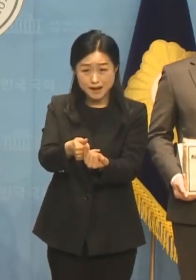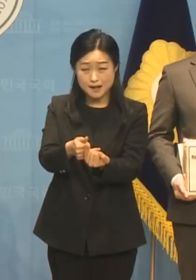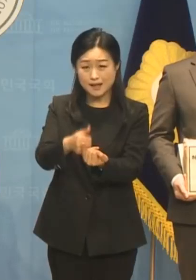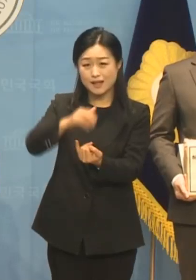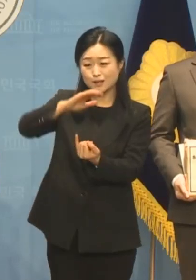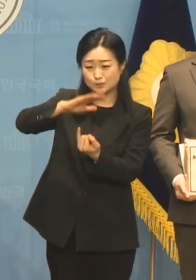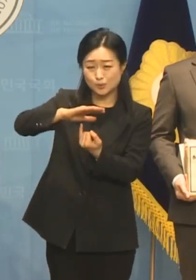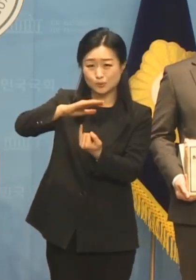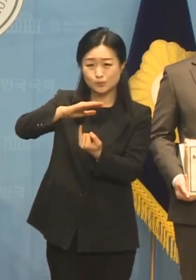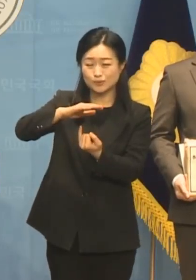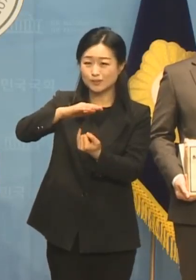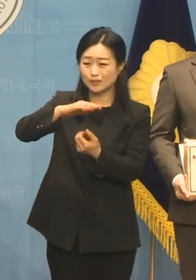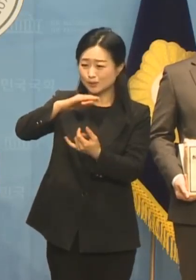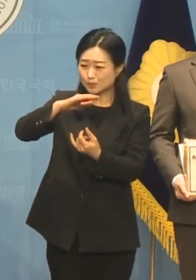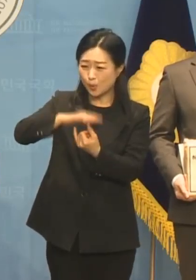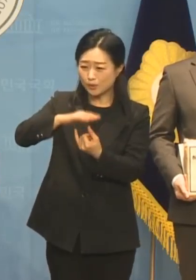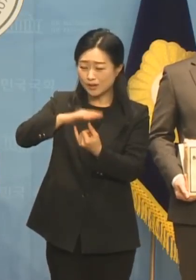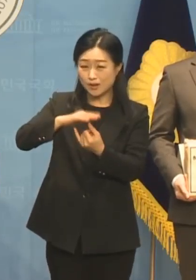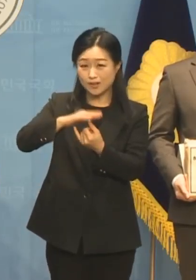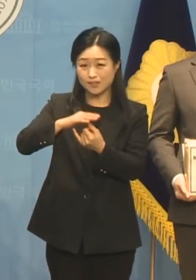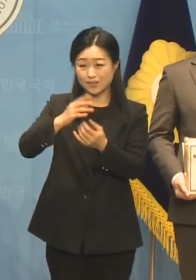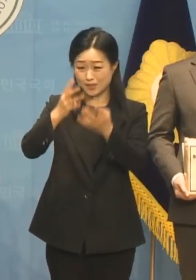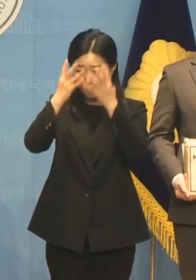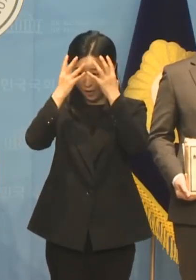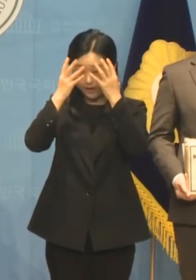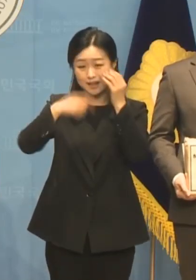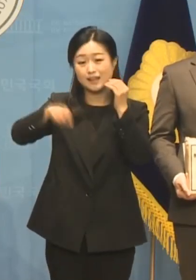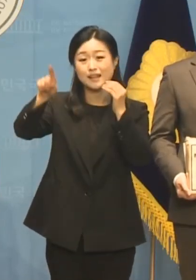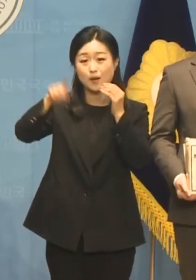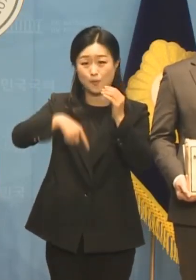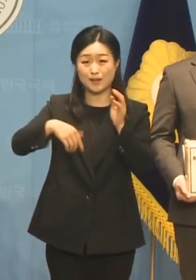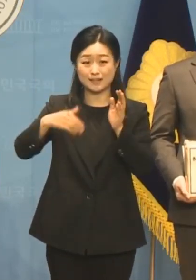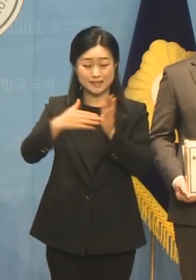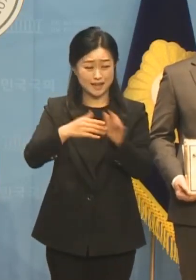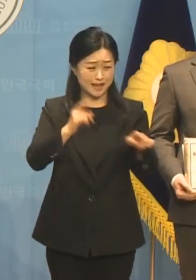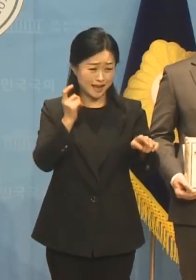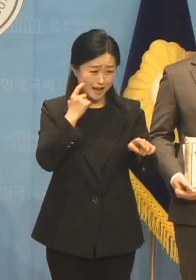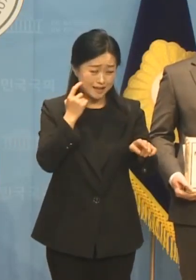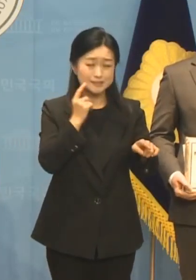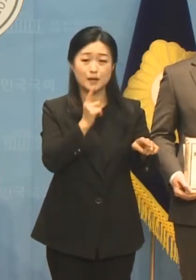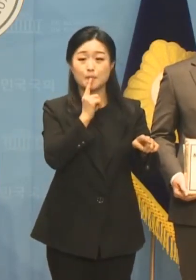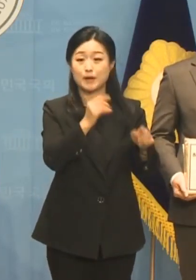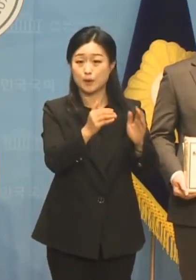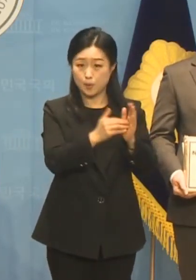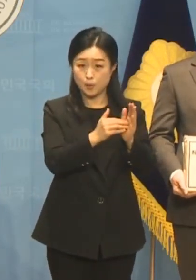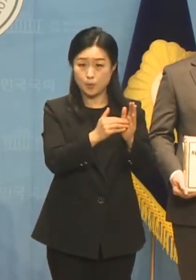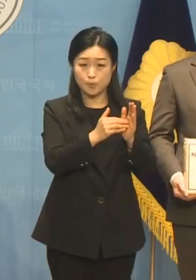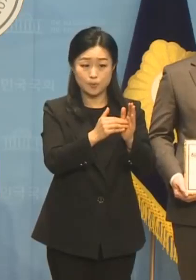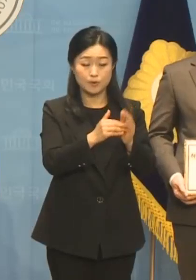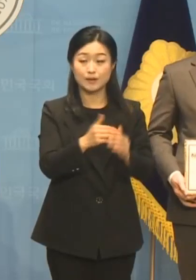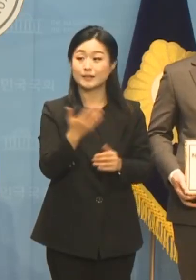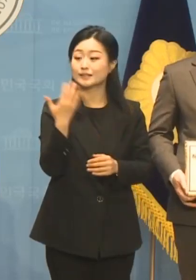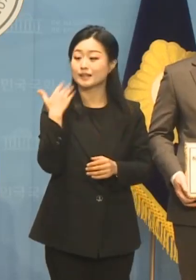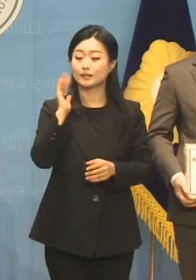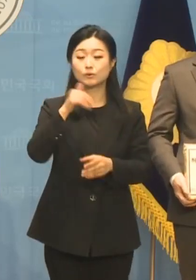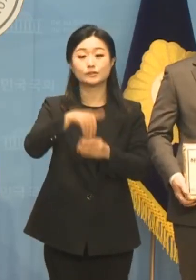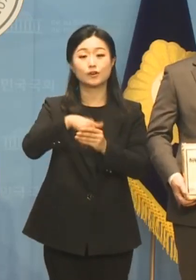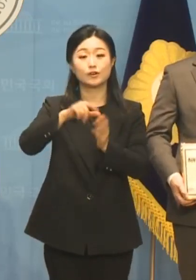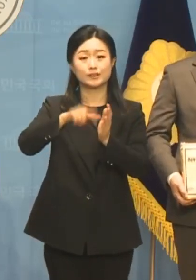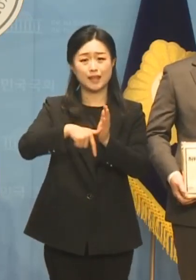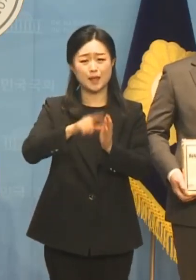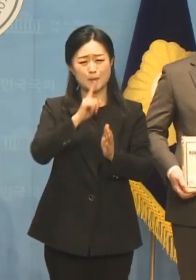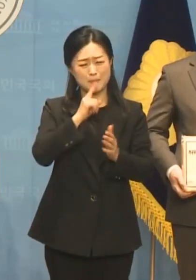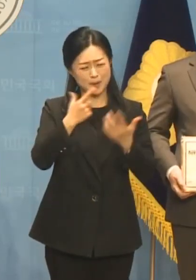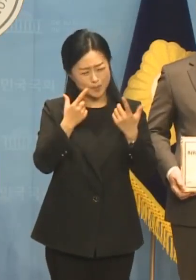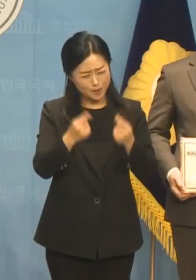소년원을 다녀왔다라는 완전히 날조된 허위사실을 유포했습니다. 이미 지난 대선 당시에도